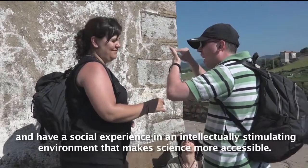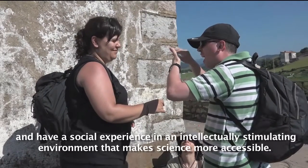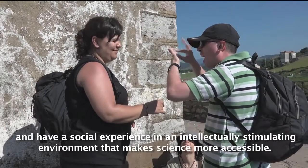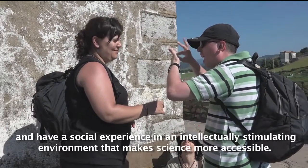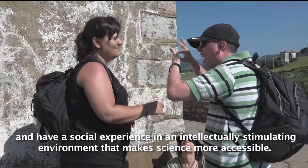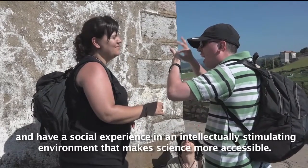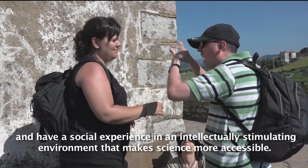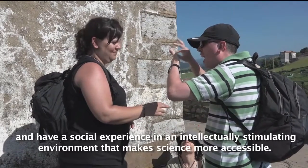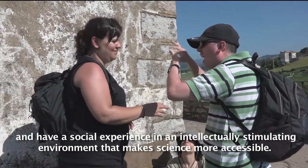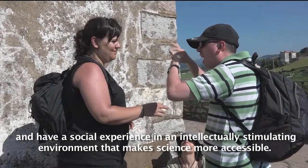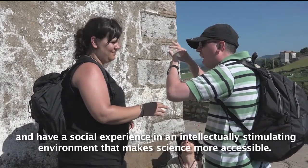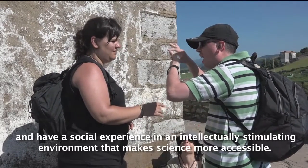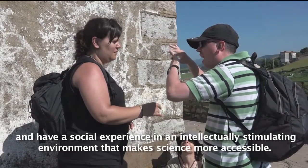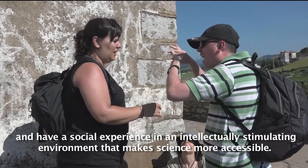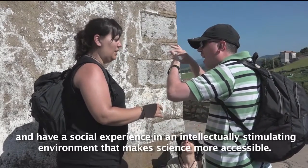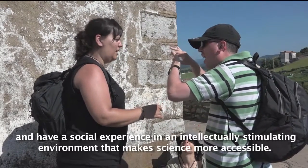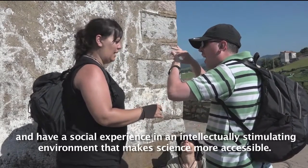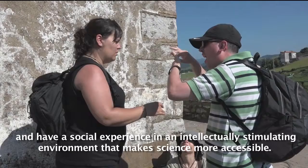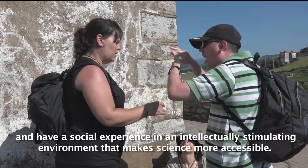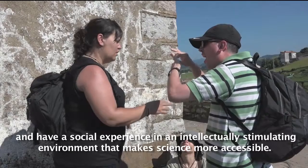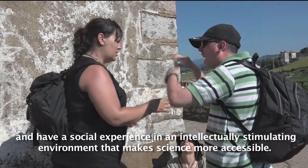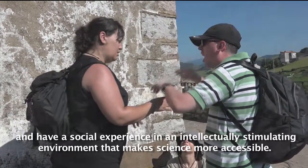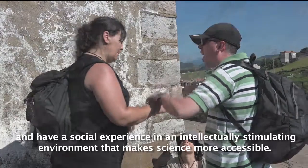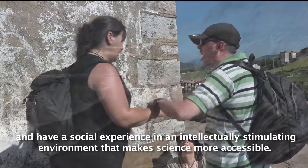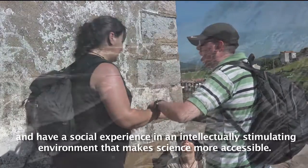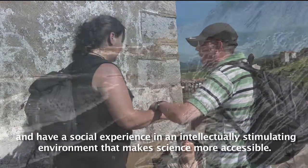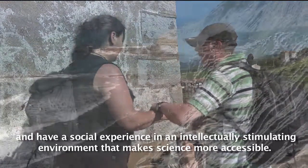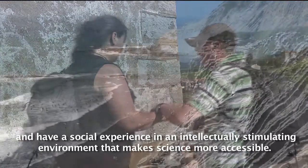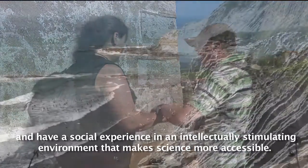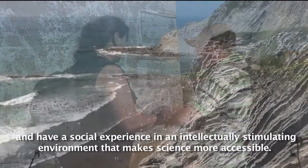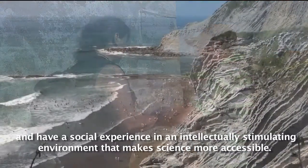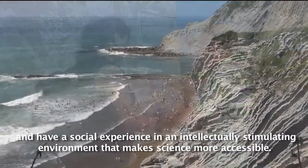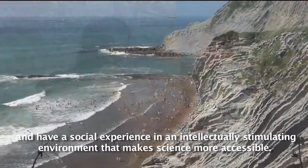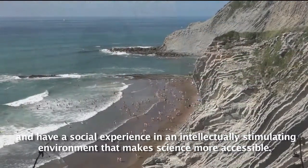tener una experiencia social y un ambiente de estimulación intelectual que les acerque a la ciencia.